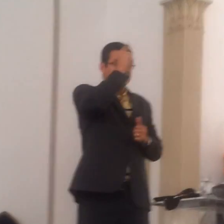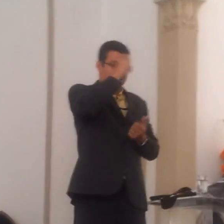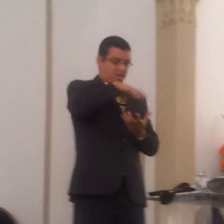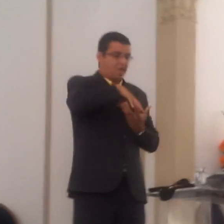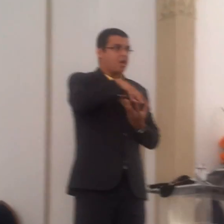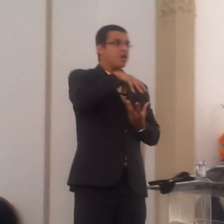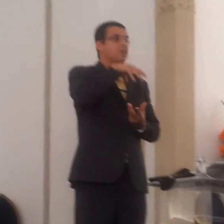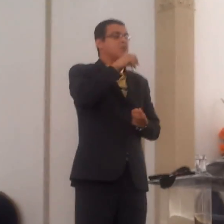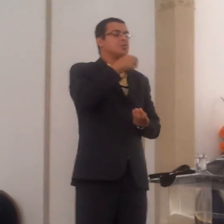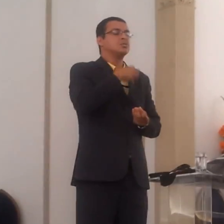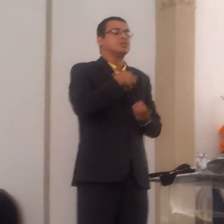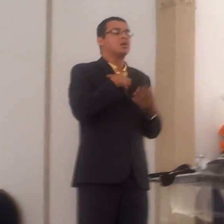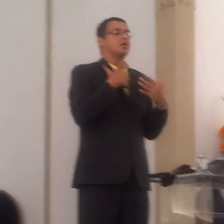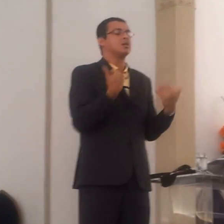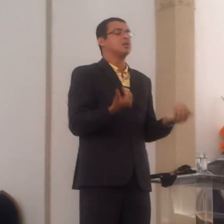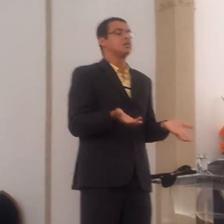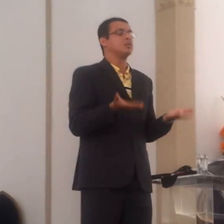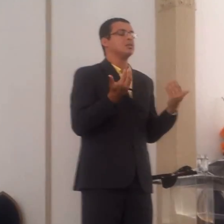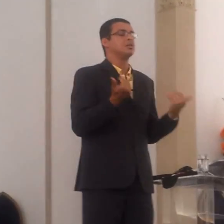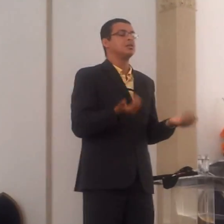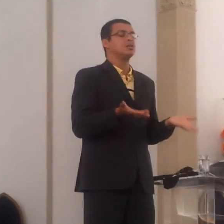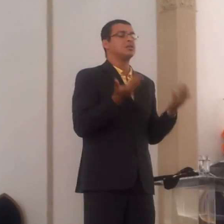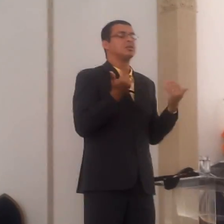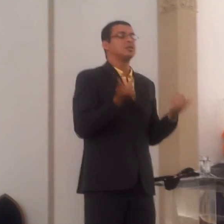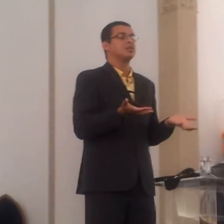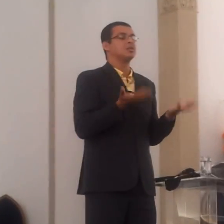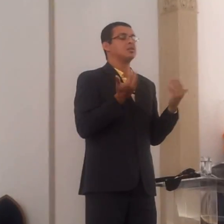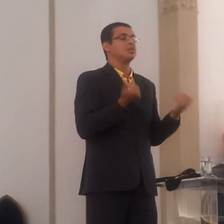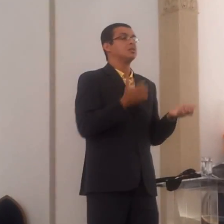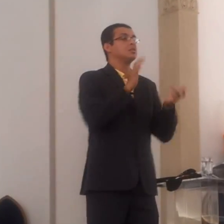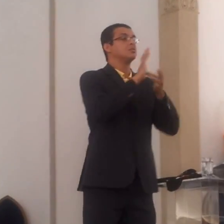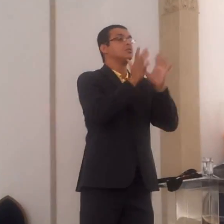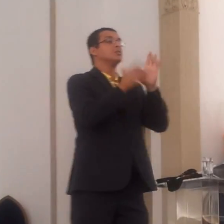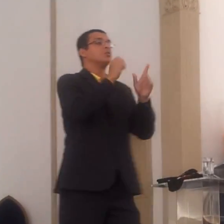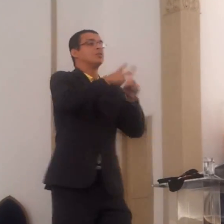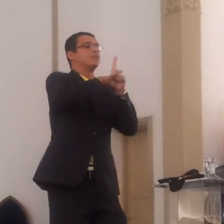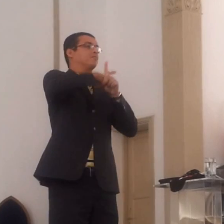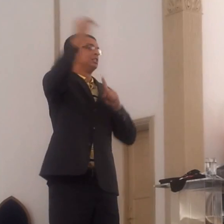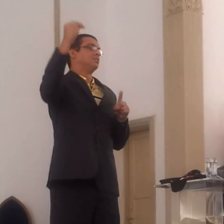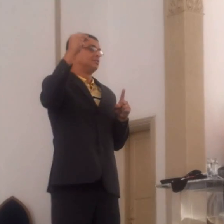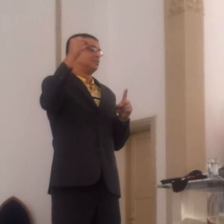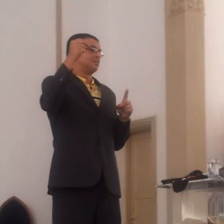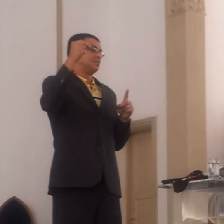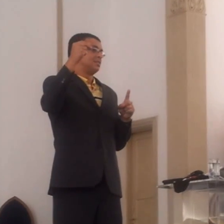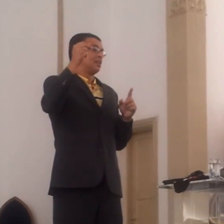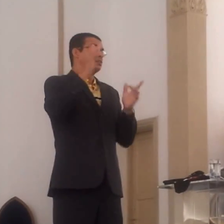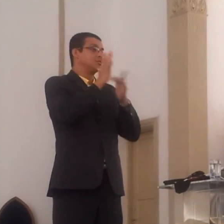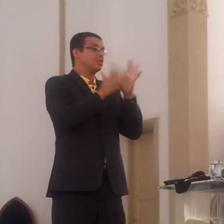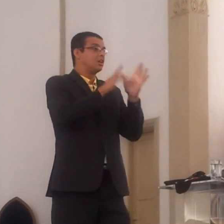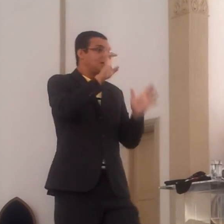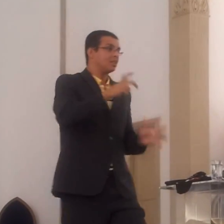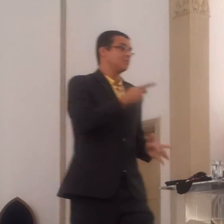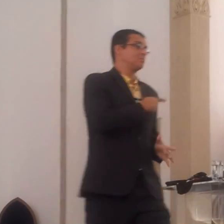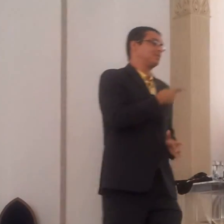então transformou a alma dessas pessoas. Ele falou: meu jugo é suave, meu fardo é leve. Ele nos deu a vitória.